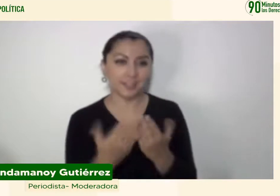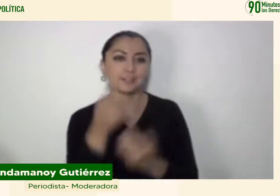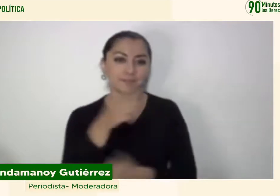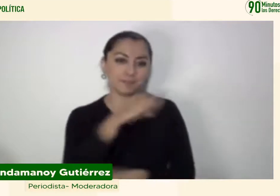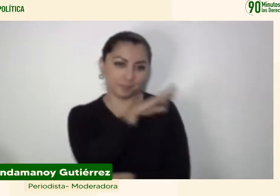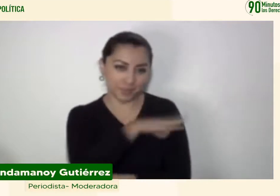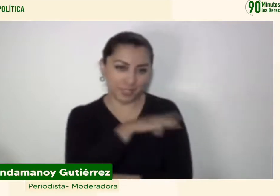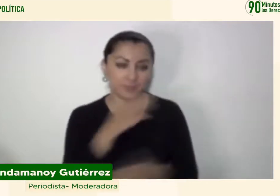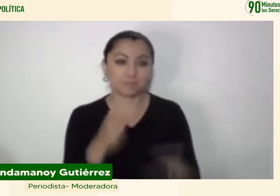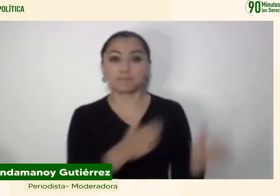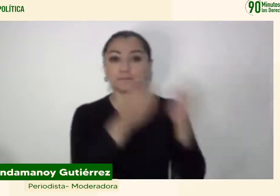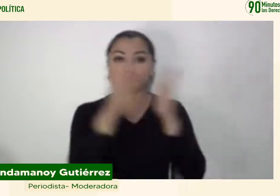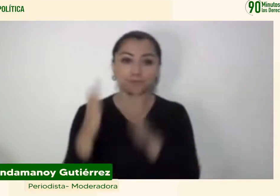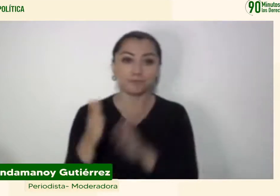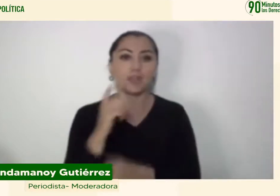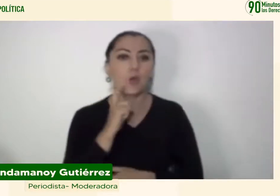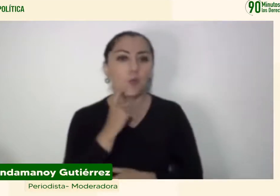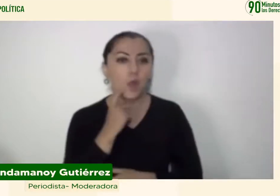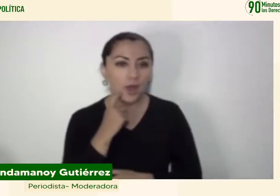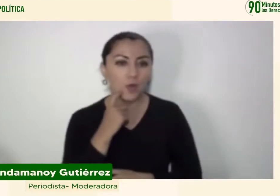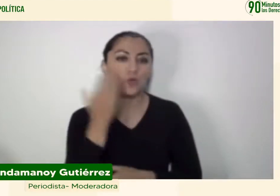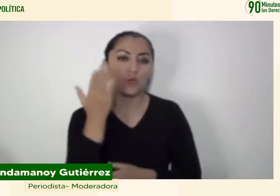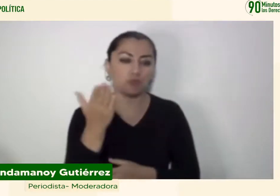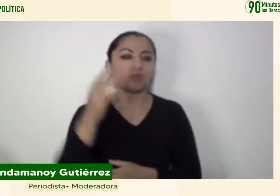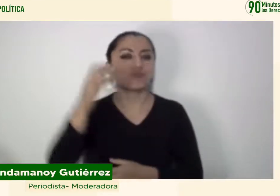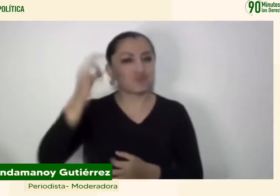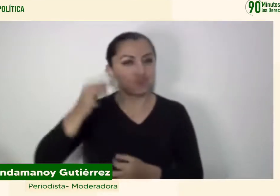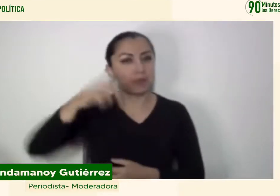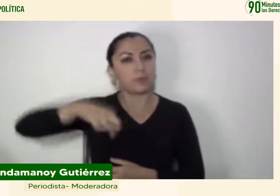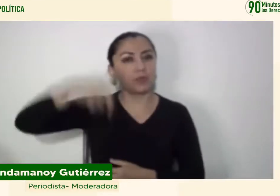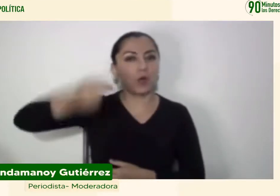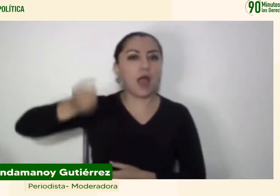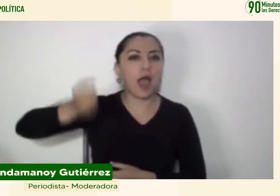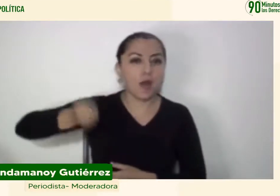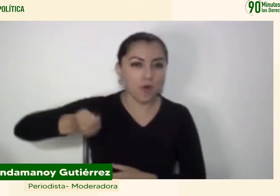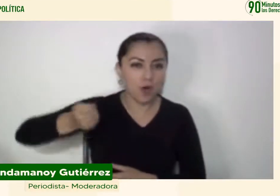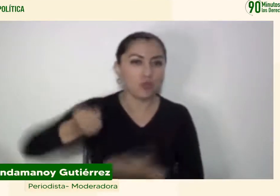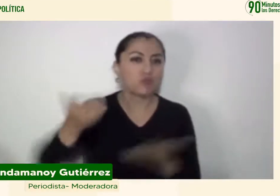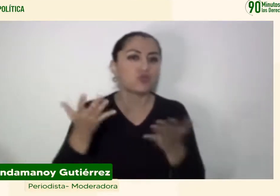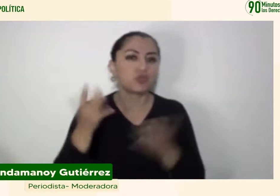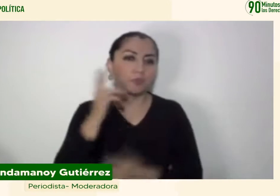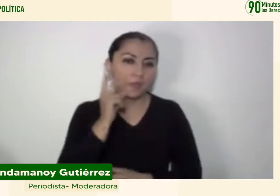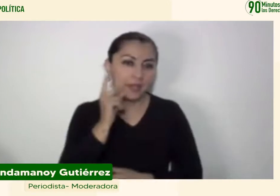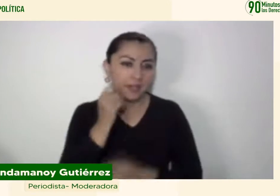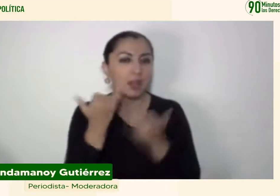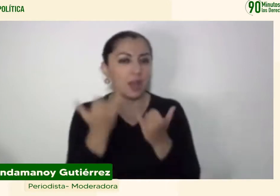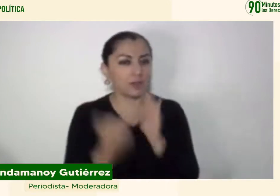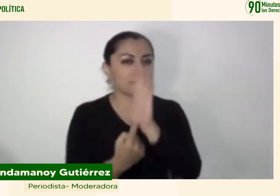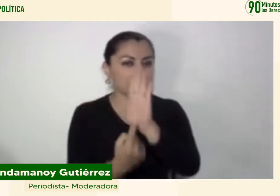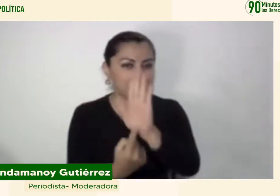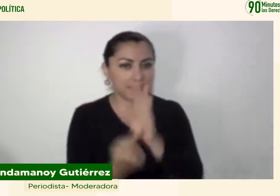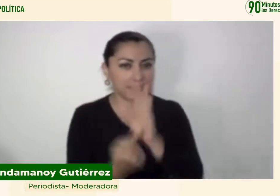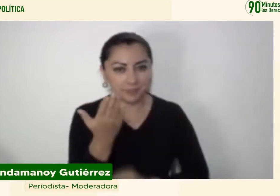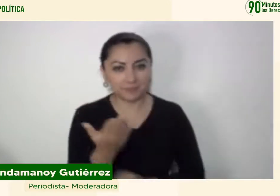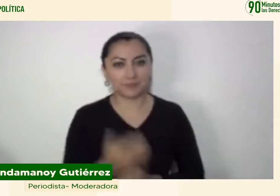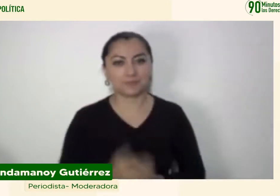muchas gracias mario por tu presentación ahora vamos con juan daniel él es un abogado profesional